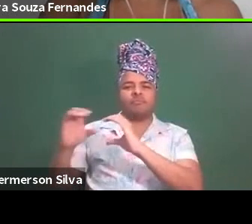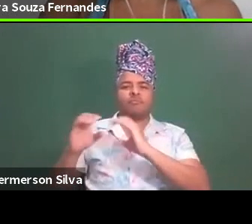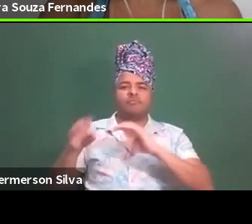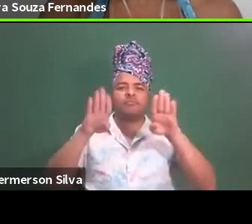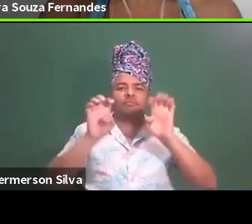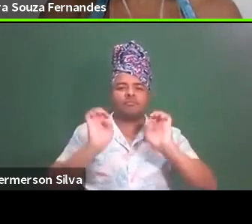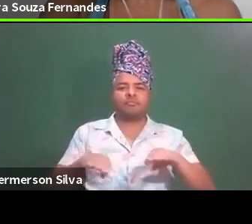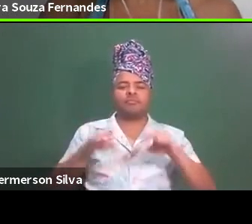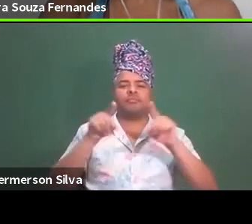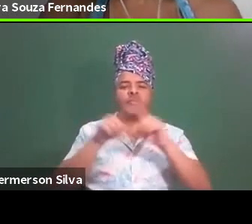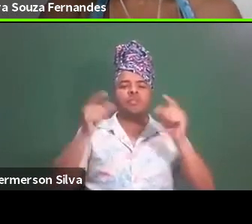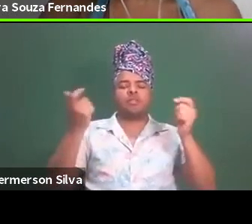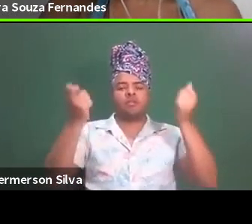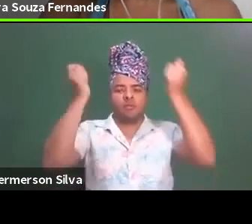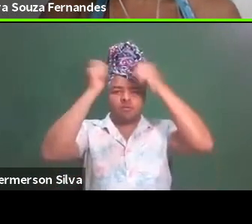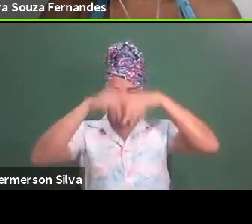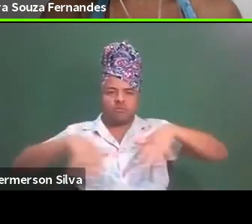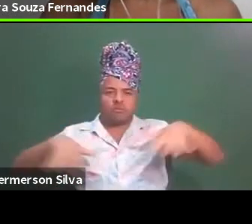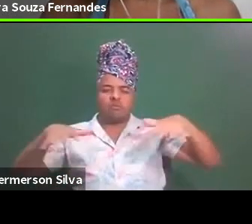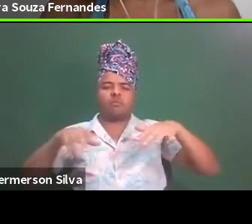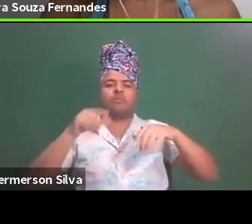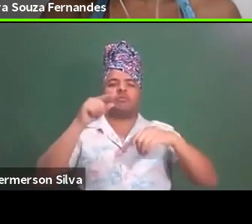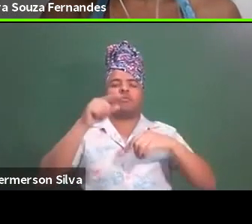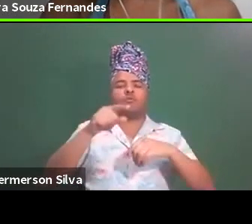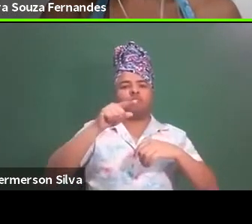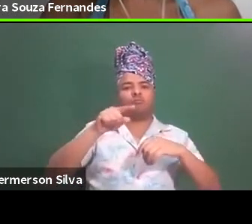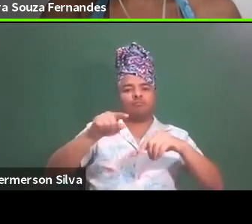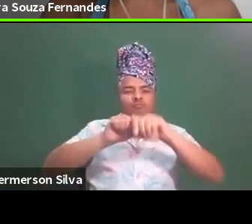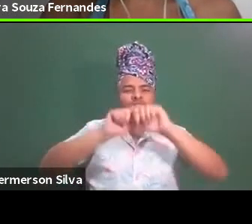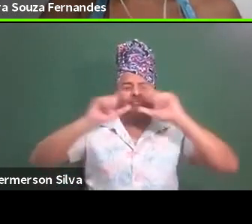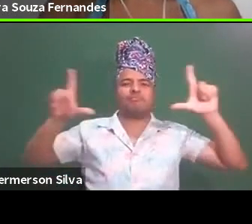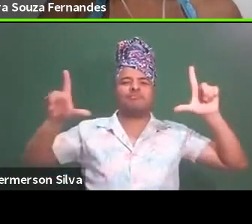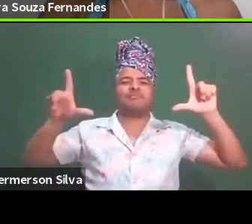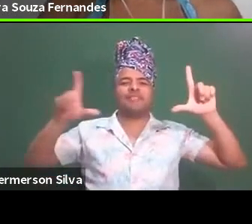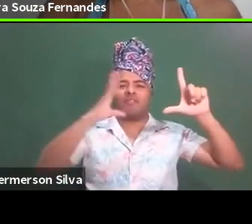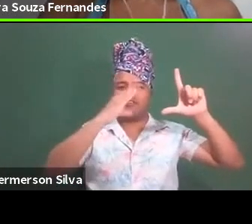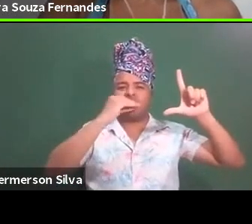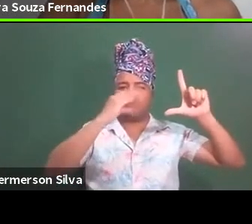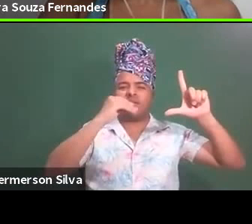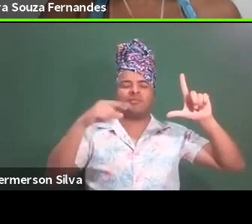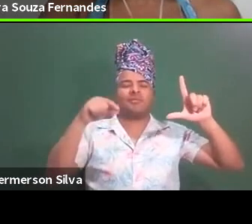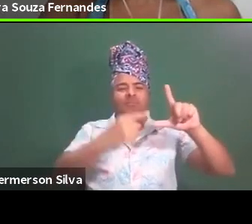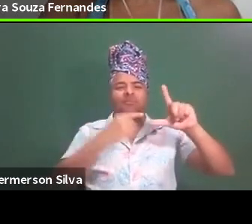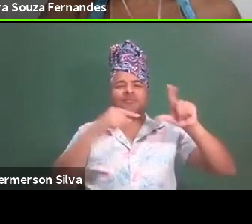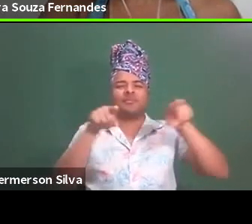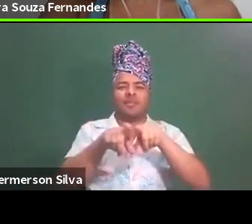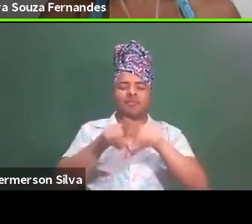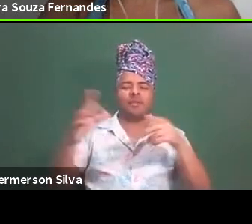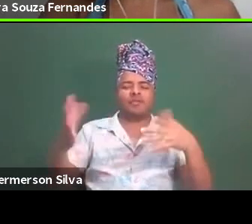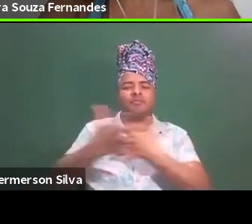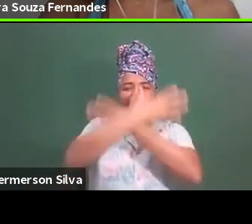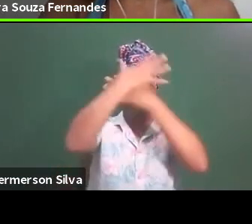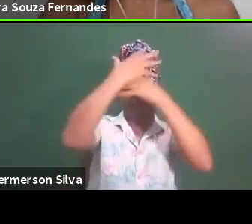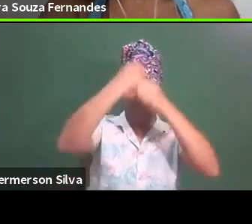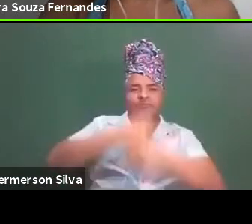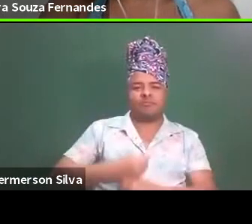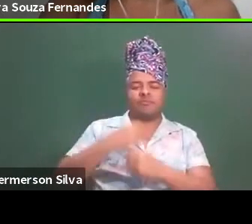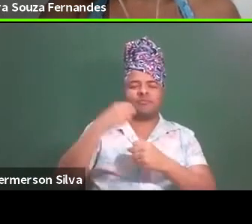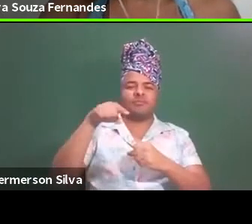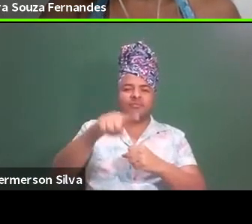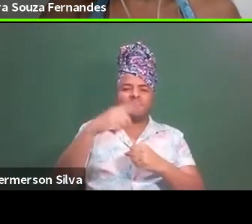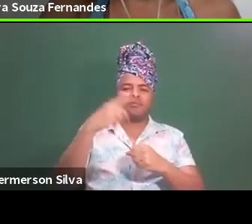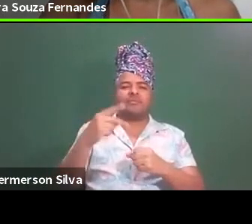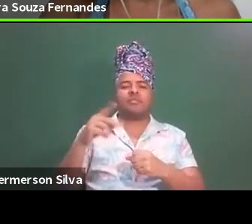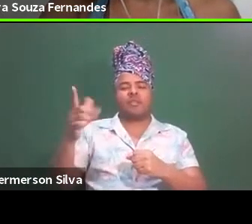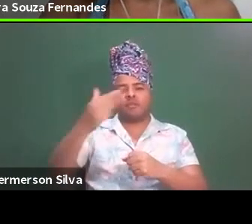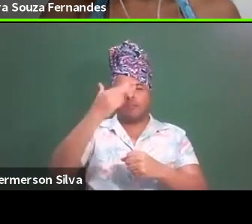ao Molu, que foi a capa desse cartaz, e ao Oxalá, que é o que dá